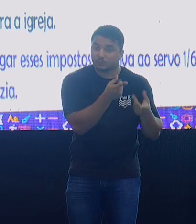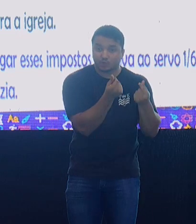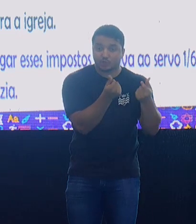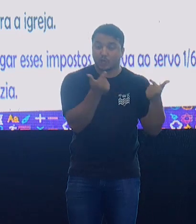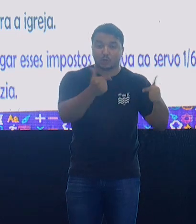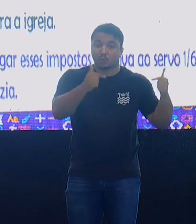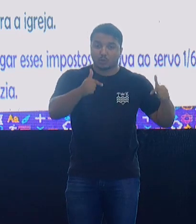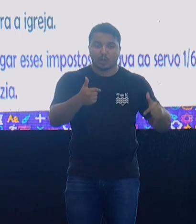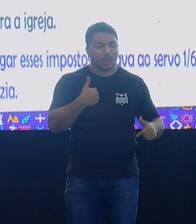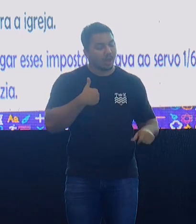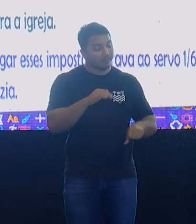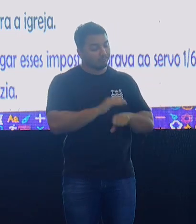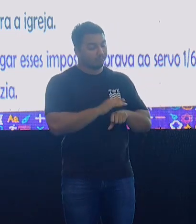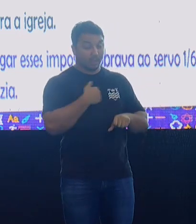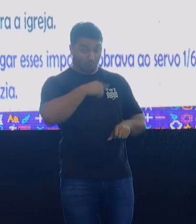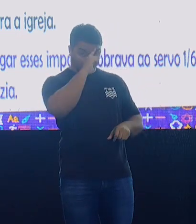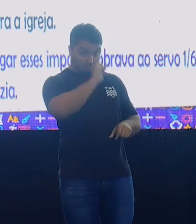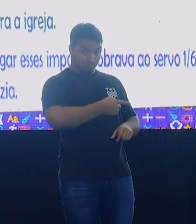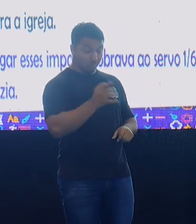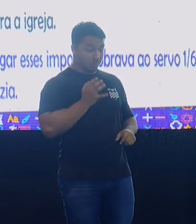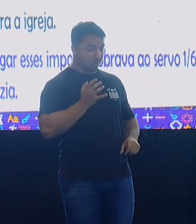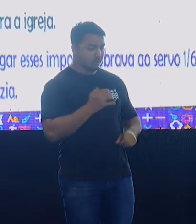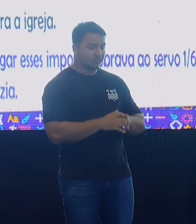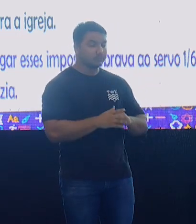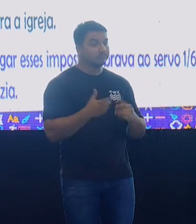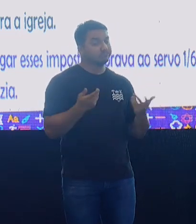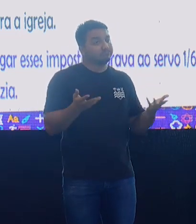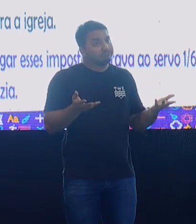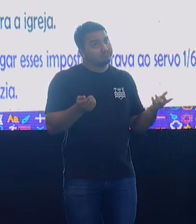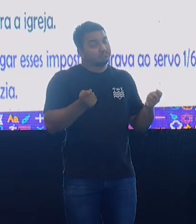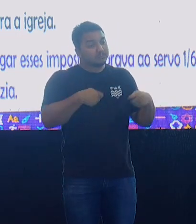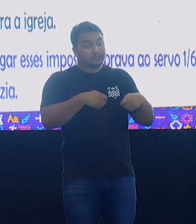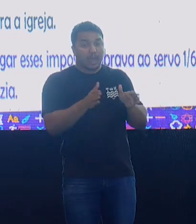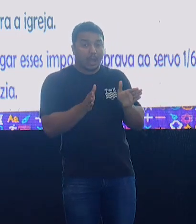o que é que o senhor dizia? Que existia uma forma